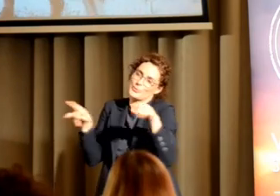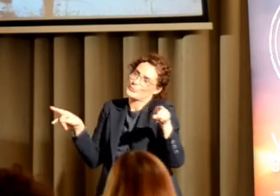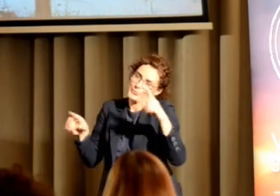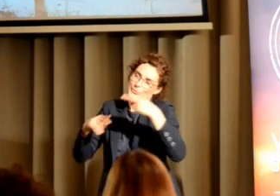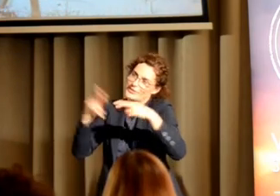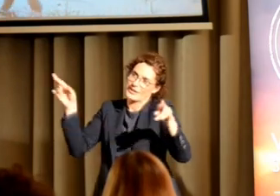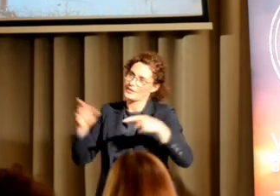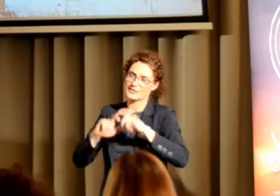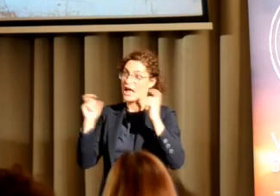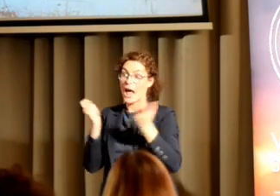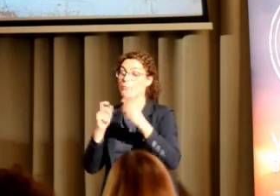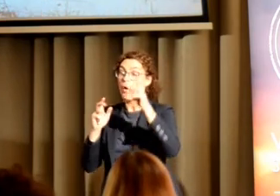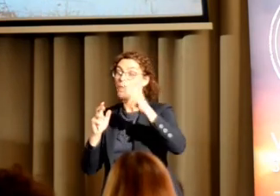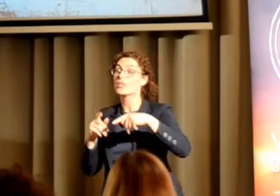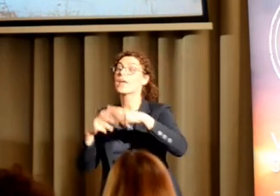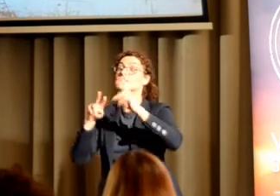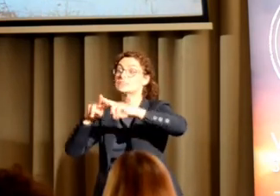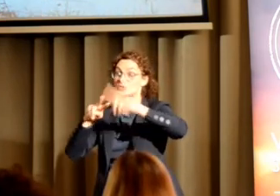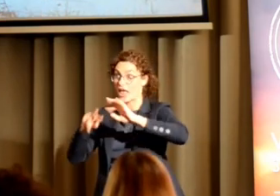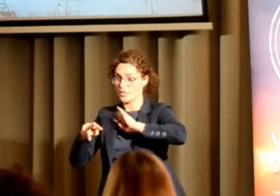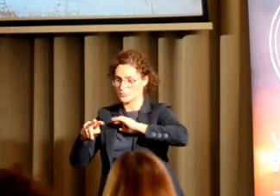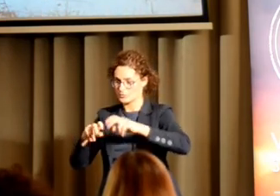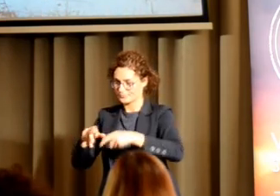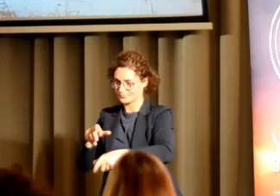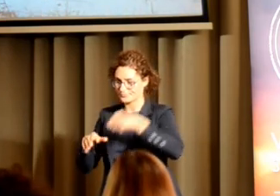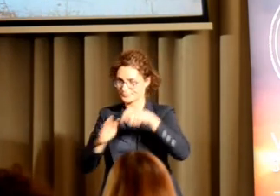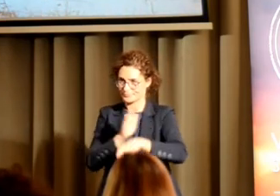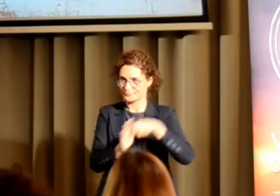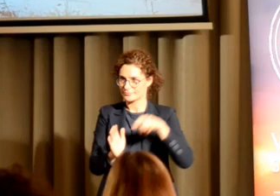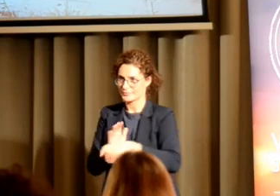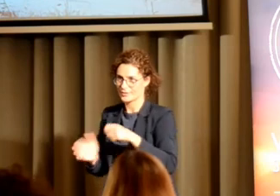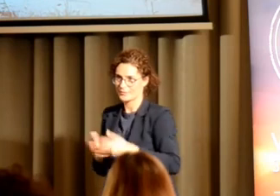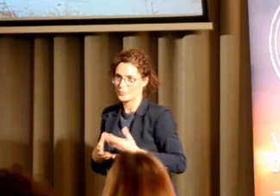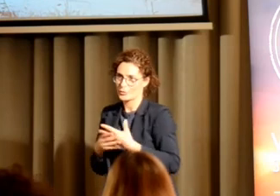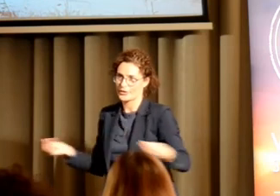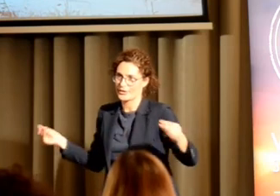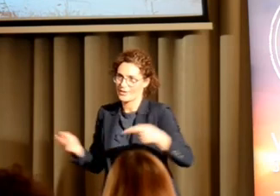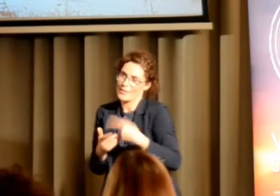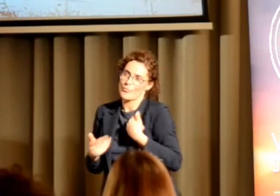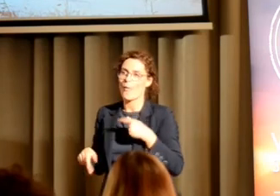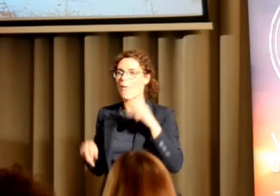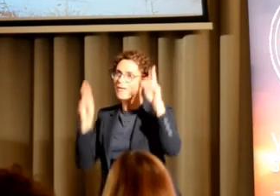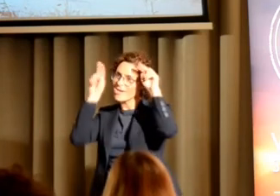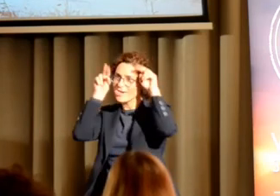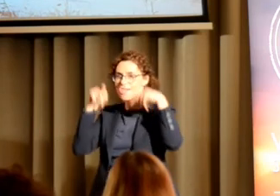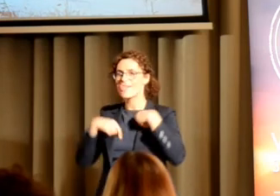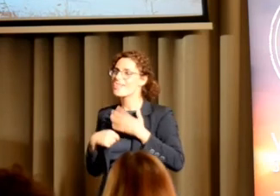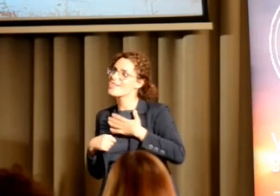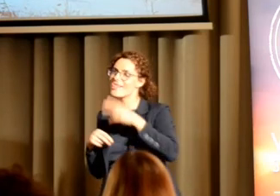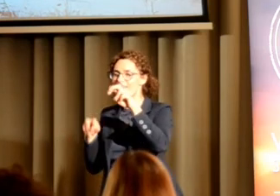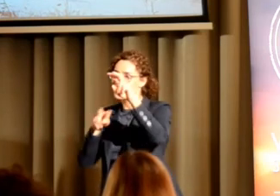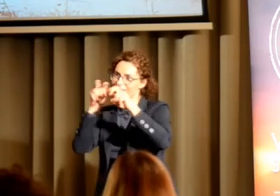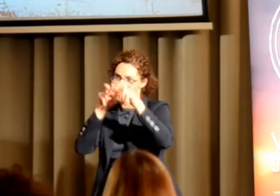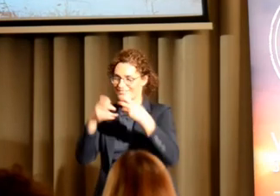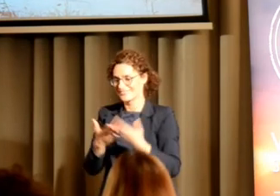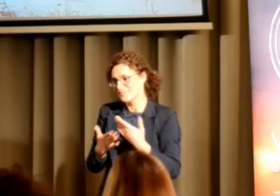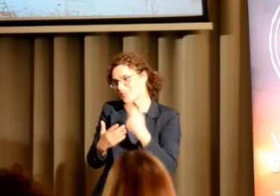dzieją, musimy cały sprzęt zbierać po lesie, bo gdzieś tam po prostu ginie w różnych miejscach.